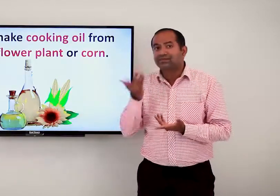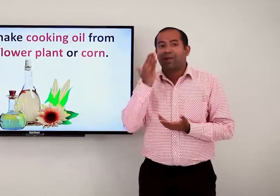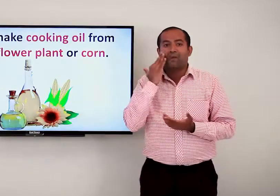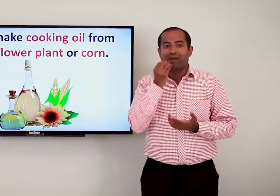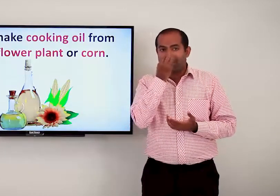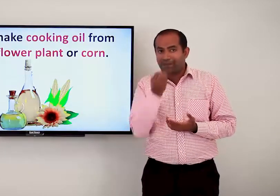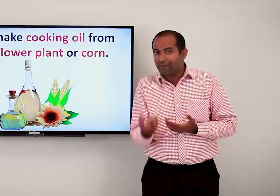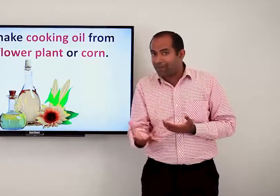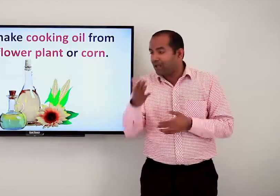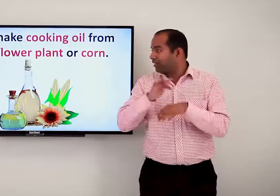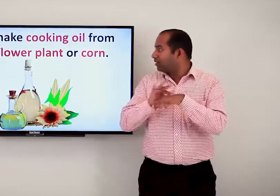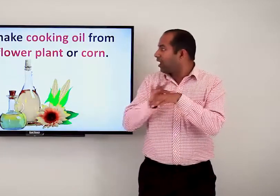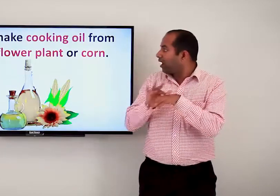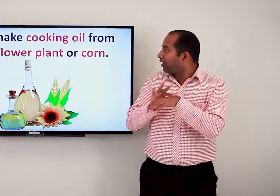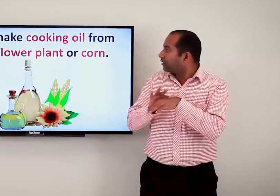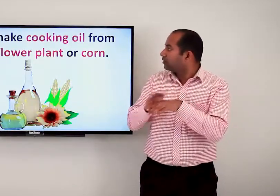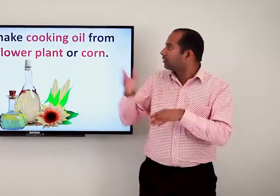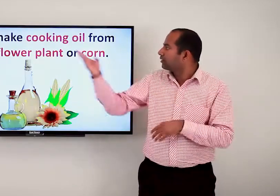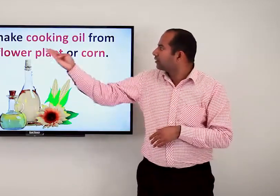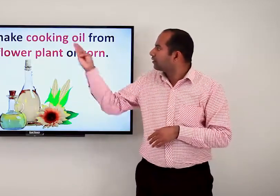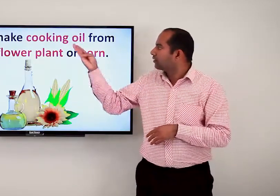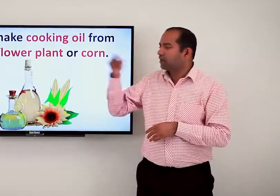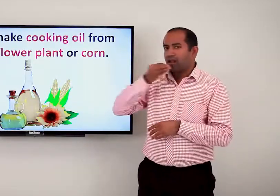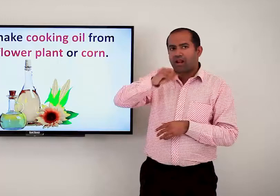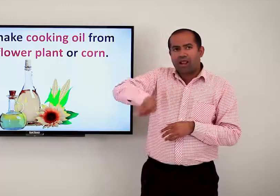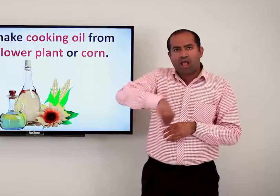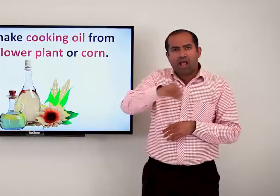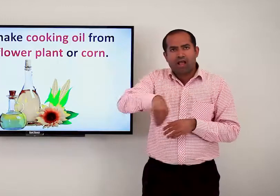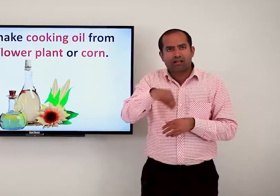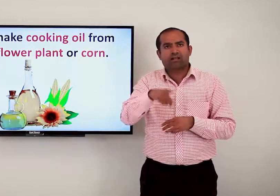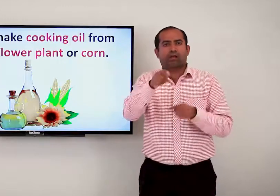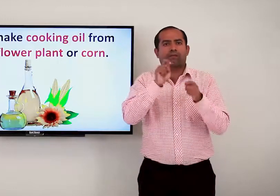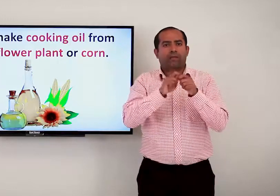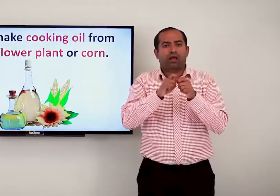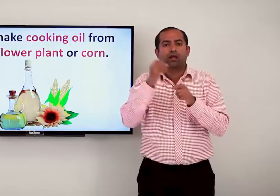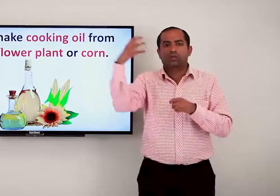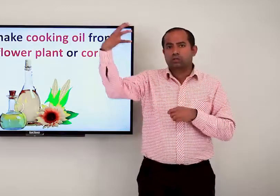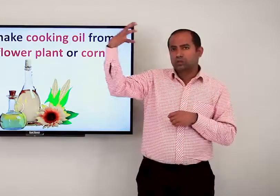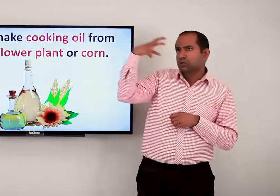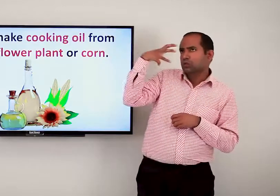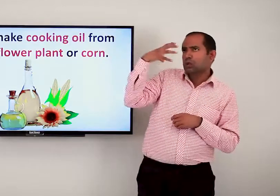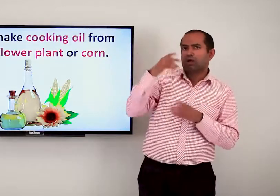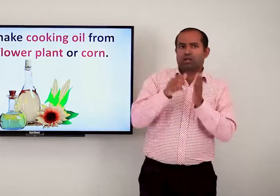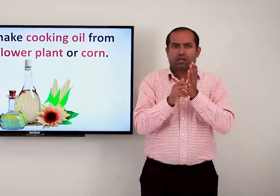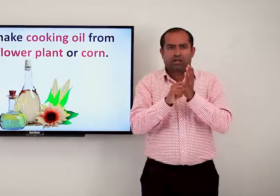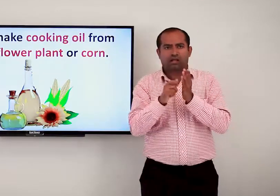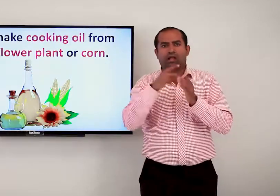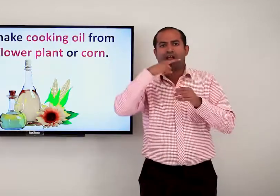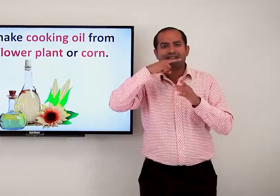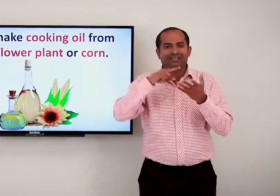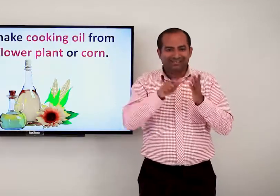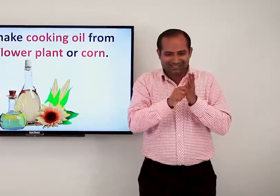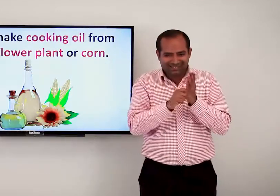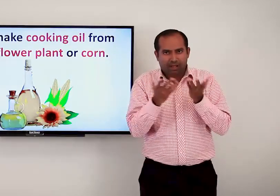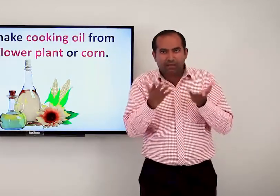ہونے والا تیل ہے جو کہ سورج مکھی کے پھول اور مکئی کے بھٹے سے حاصل کیا جاتا ہے۔